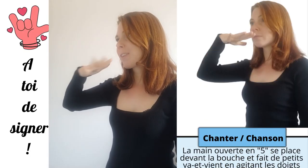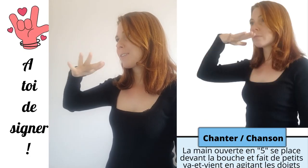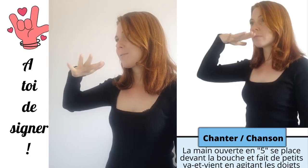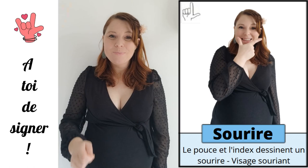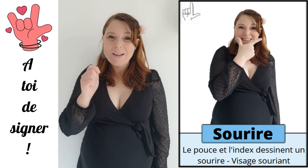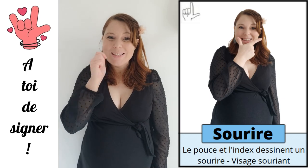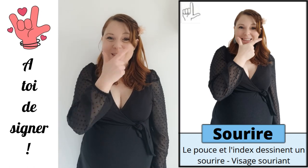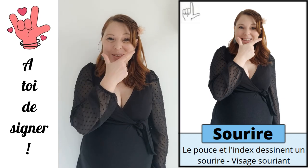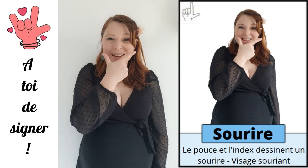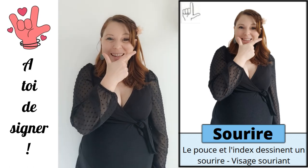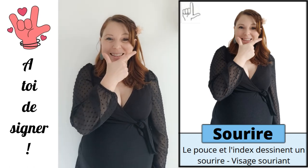de parler.